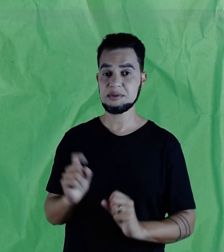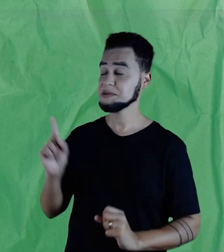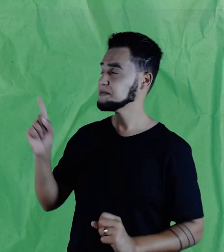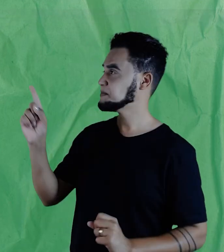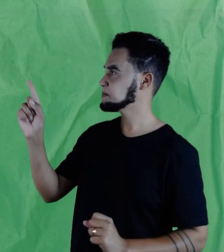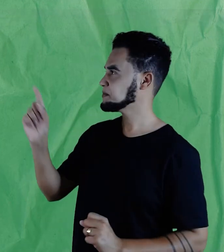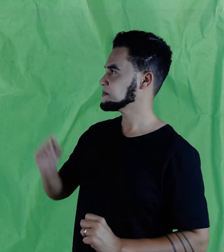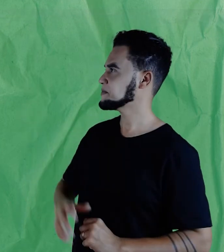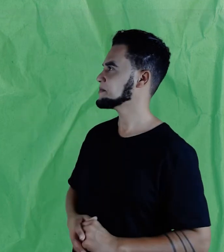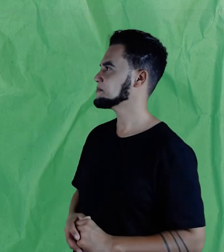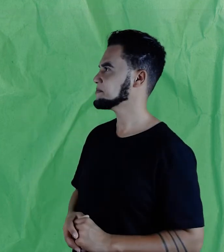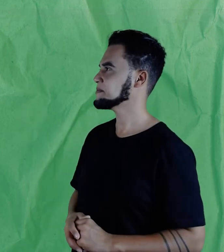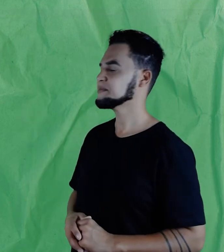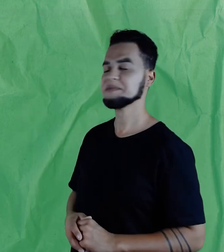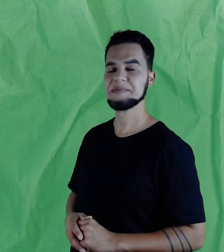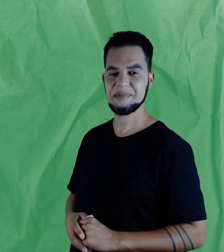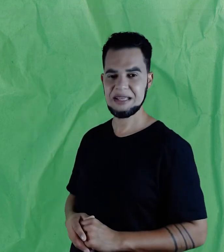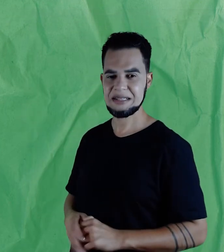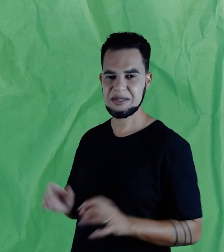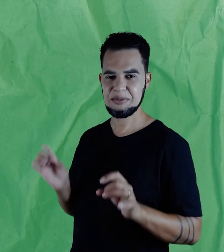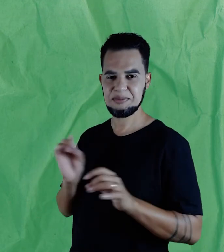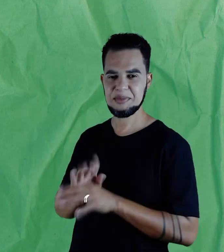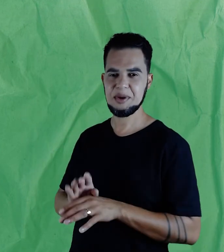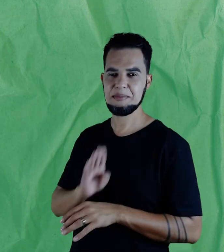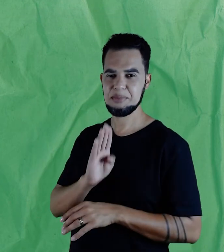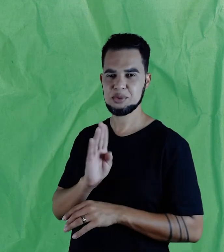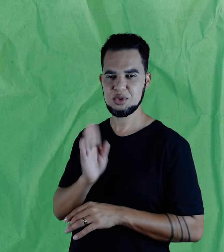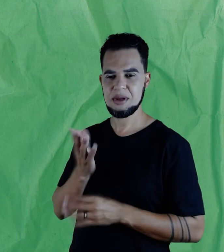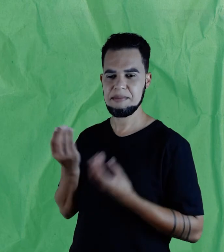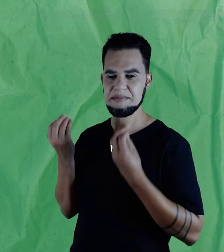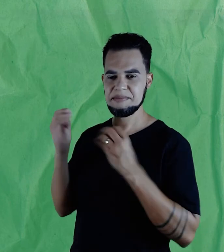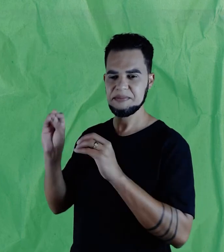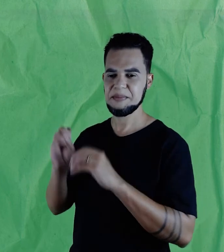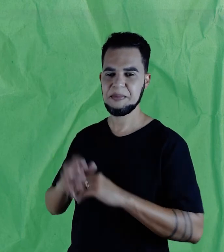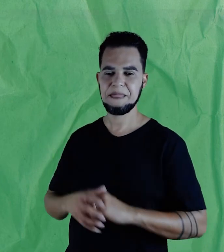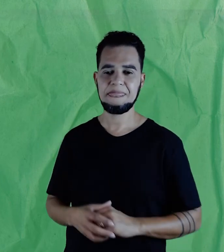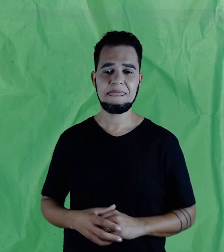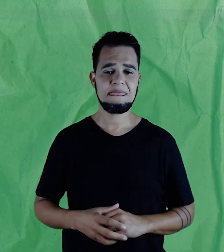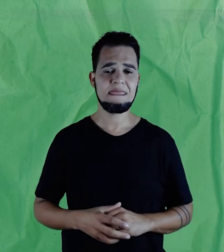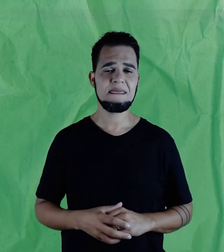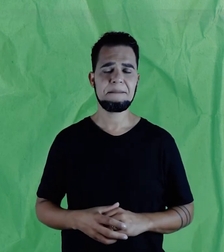então já foi inserido, né? Eu ainda